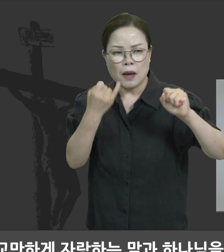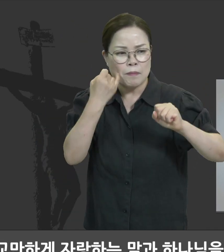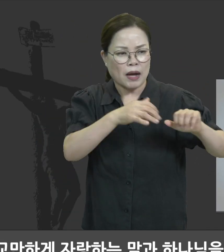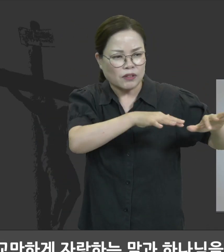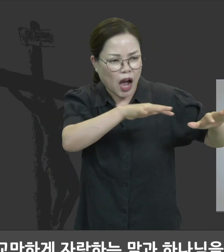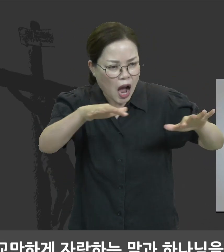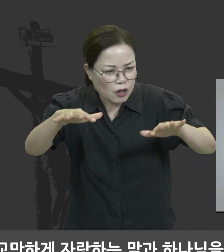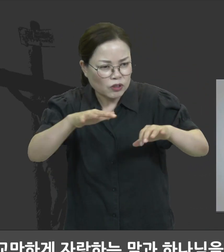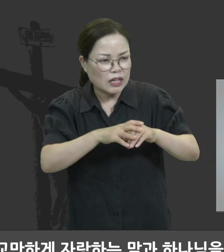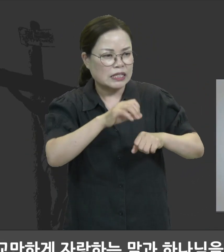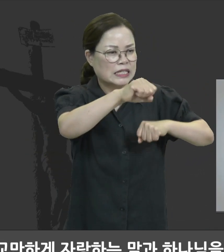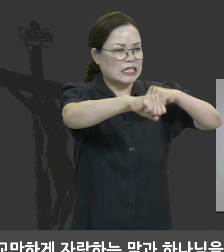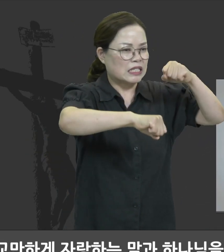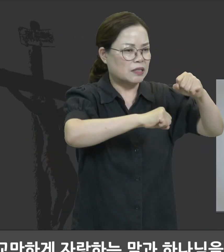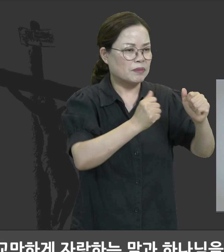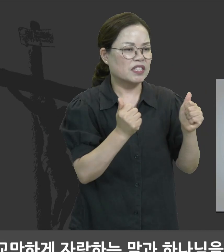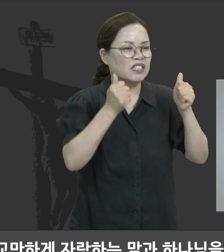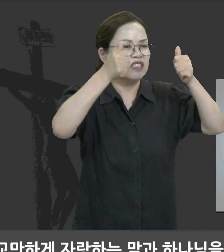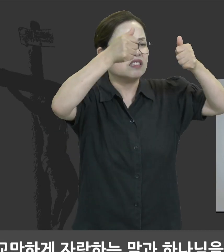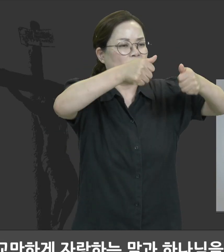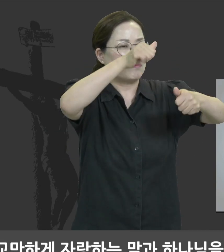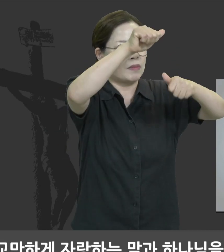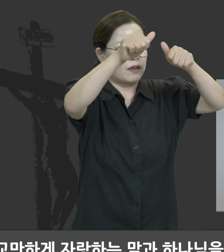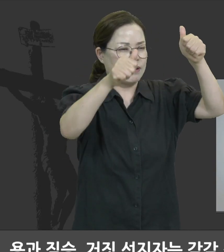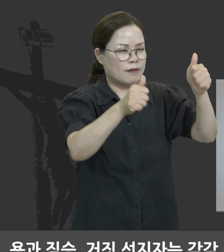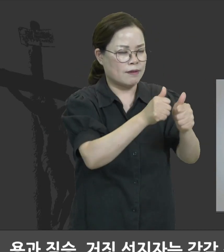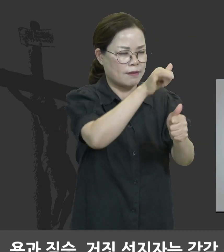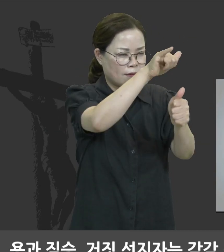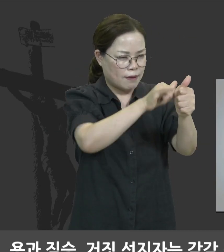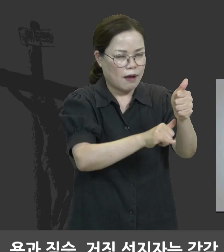바다에서 나온 짐승을 예배하도록 이끕니다.